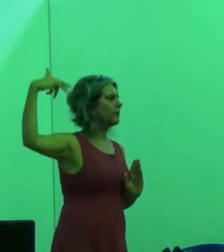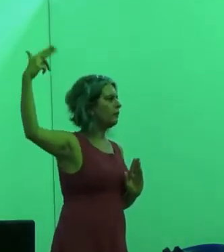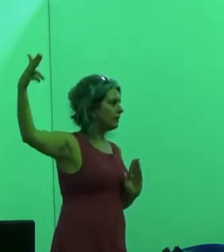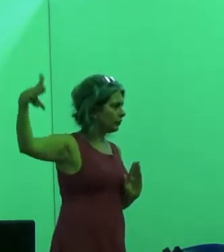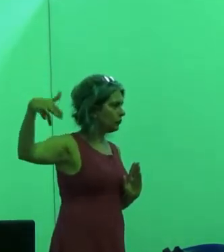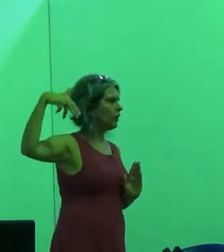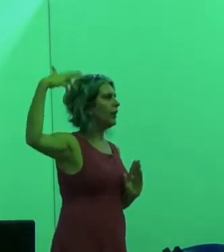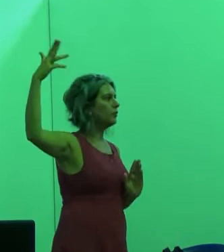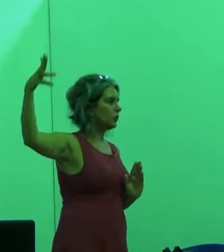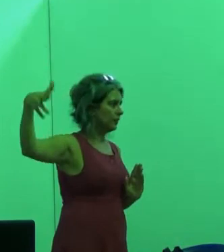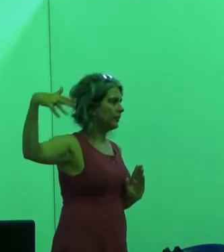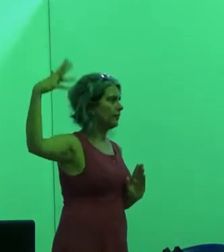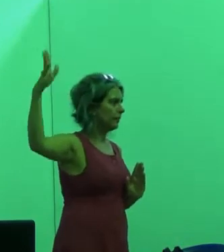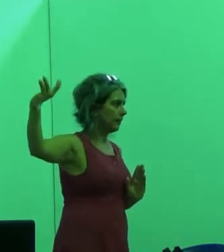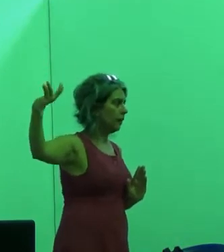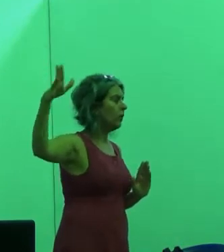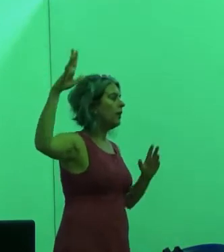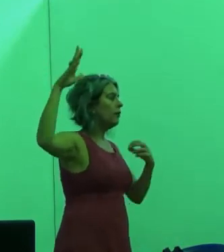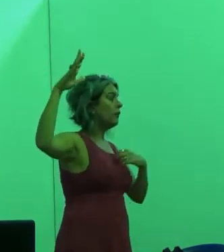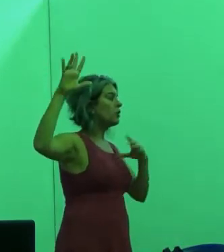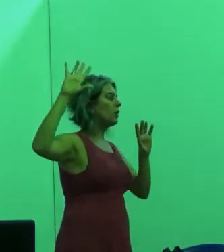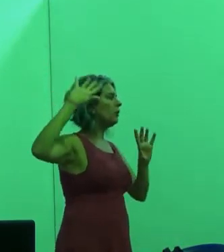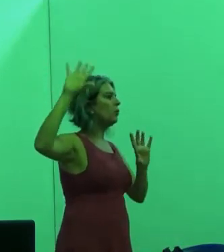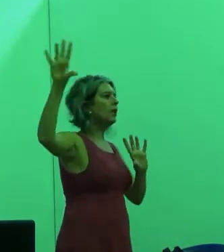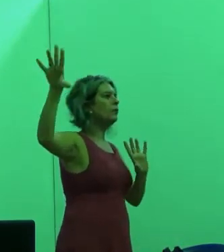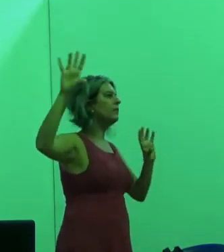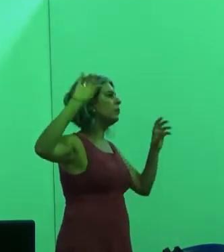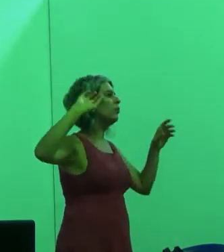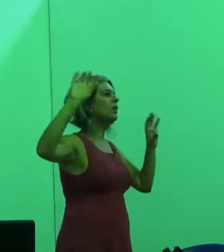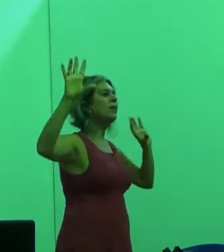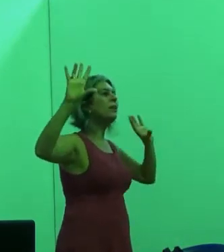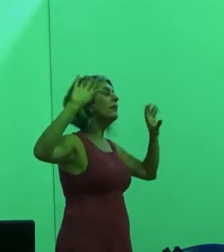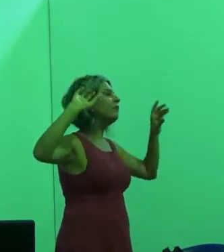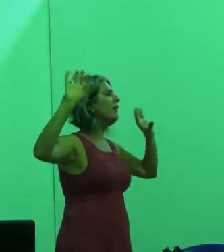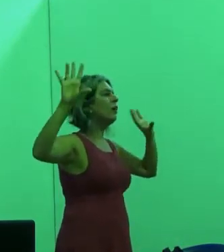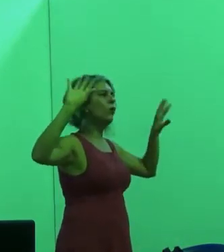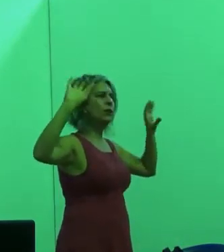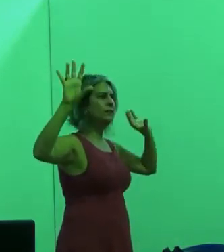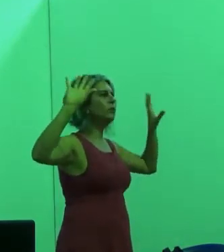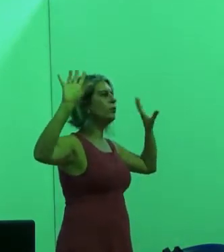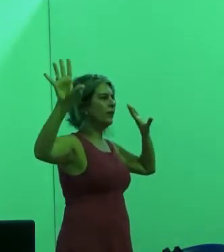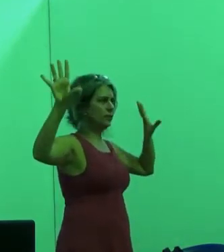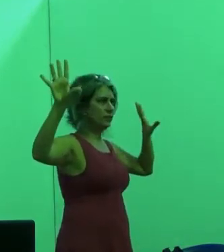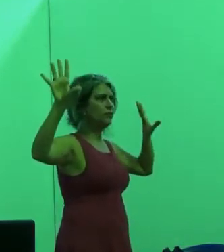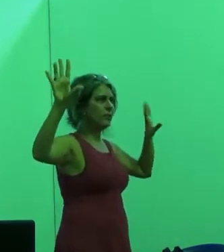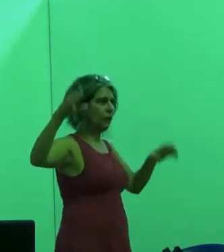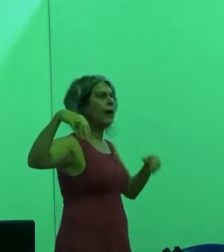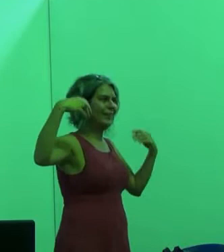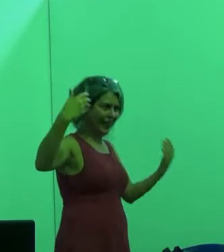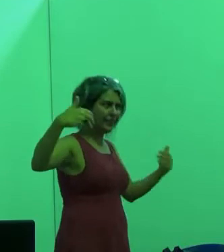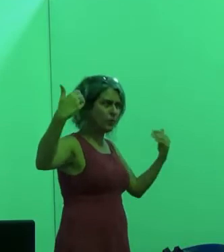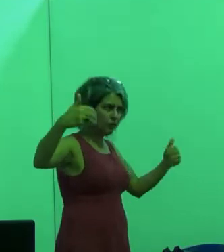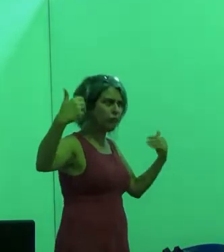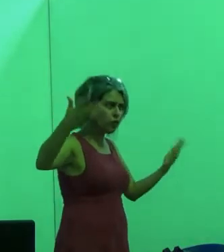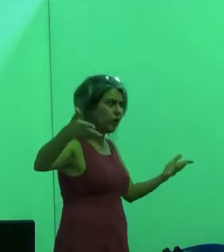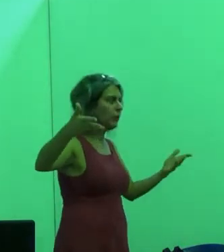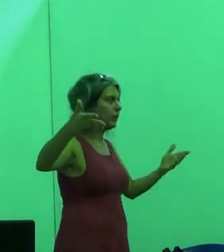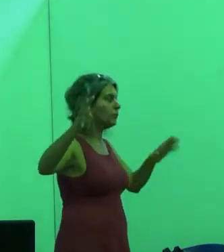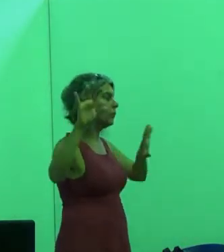fazem sucesso, etc. e tal. Veja, não estou querendo atribuir valores quando faço essa divisão, em termos de funcionamento.